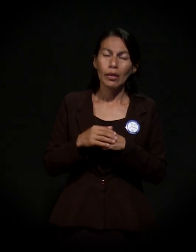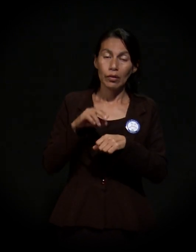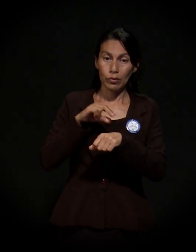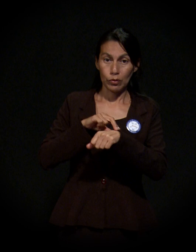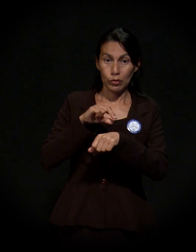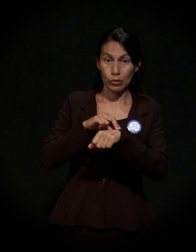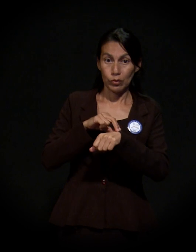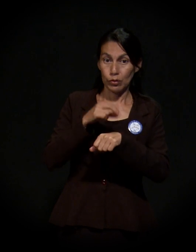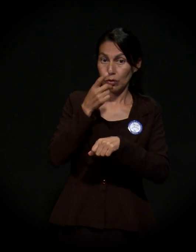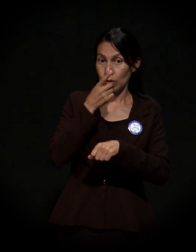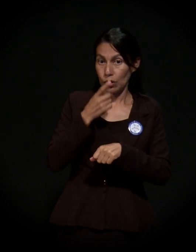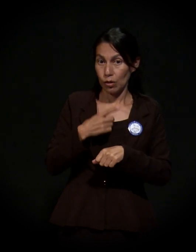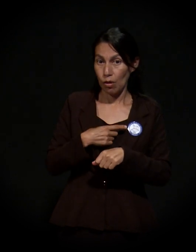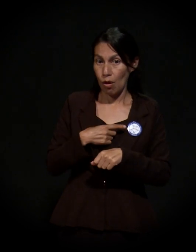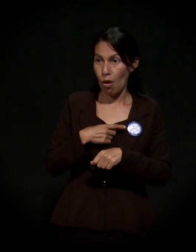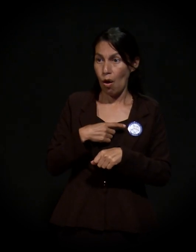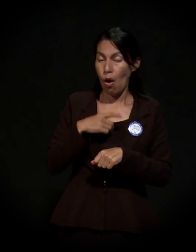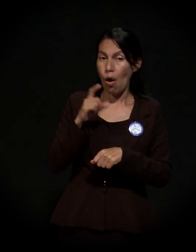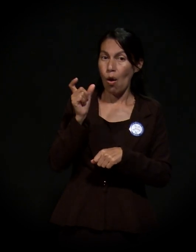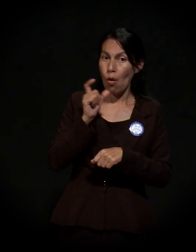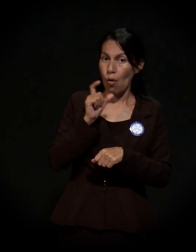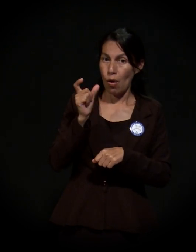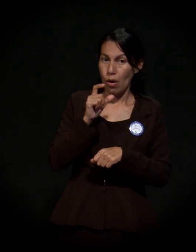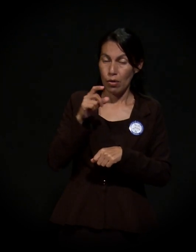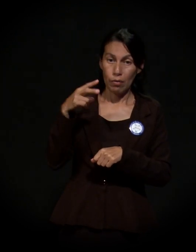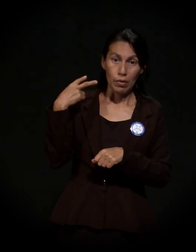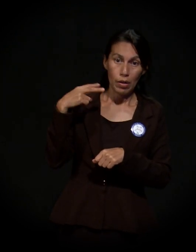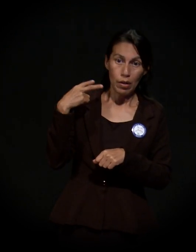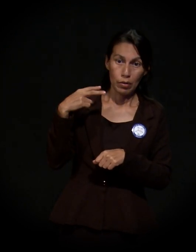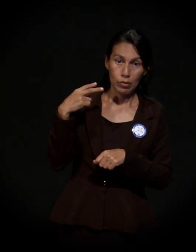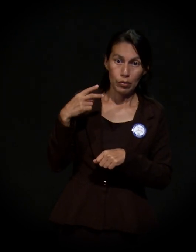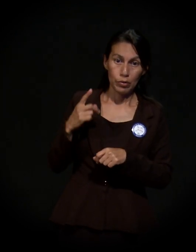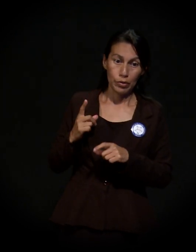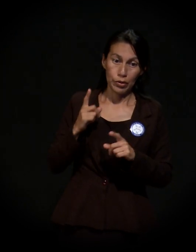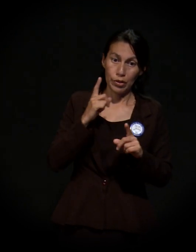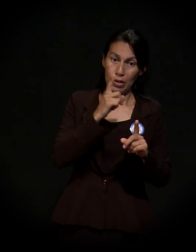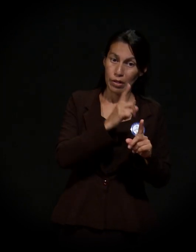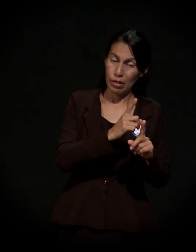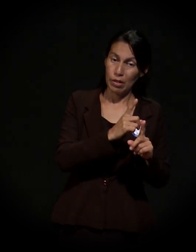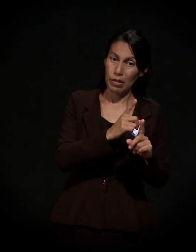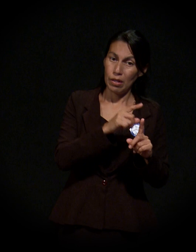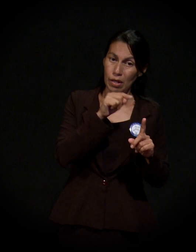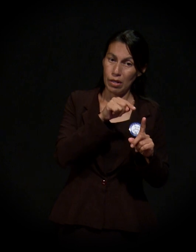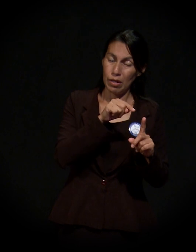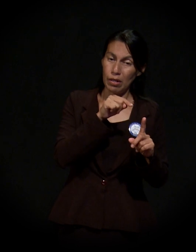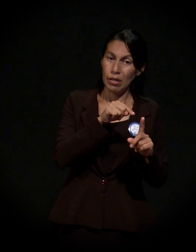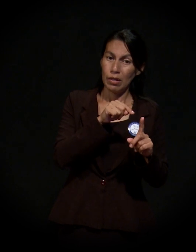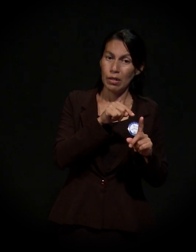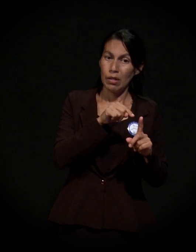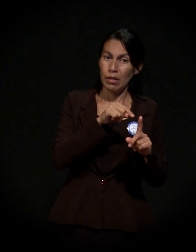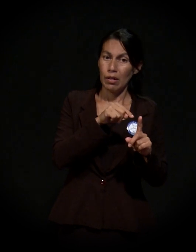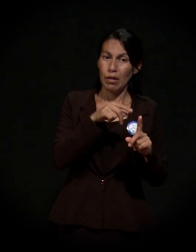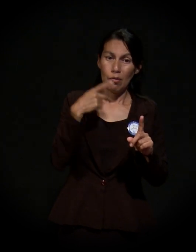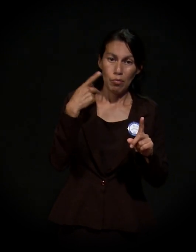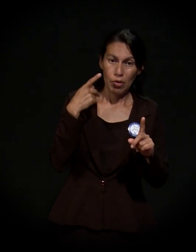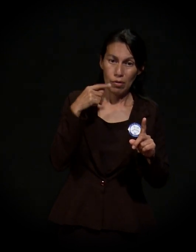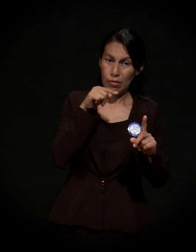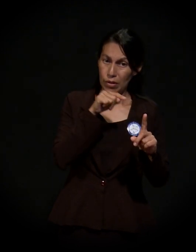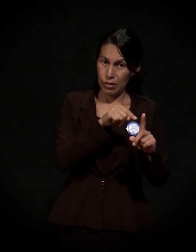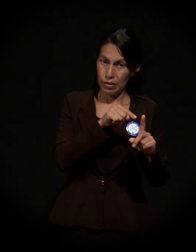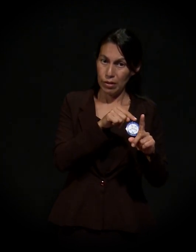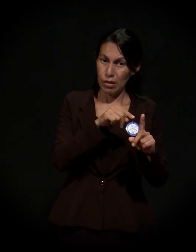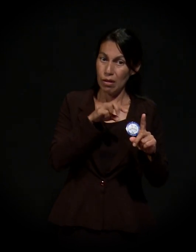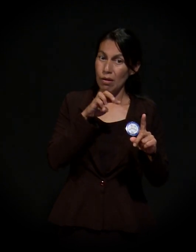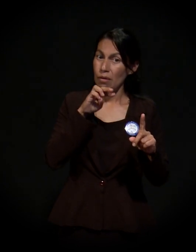para cuando ustedes lleguen a Veracruz y luego Estado de Puebla, de Tlalpeyuca, Puebla, su mamá ya